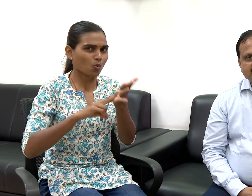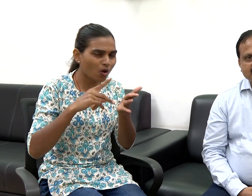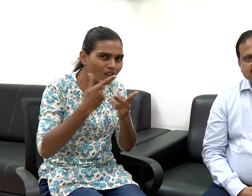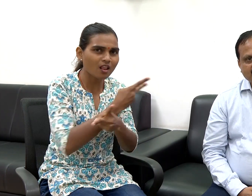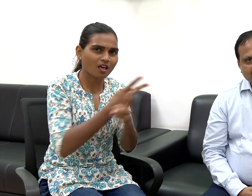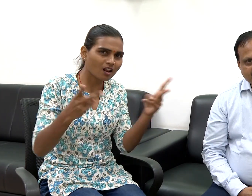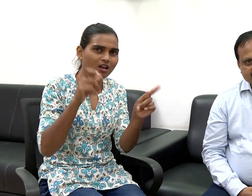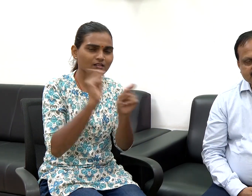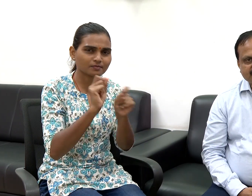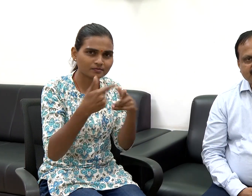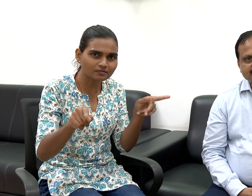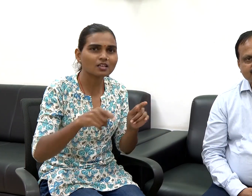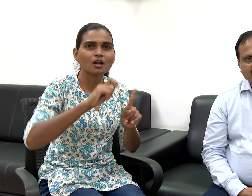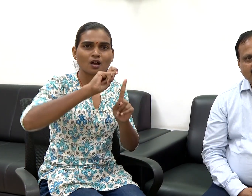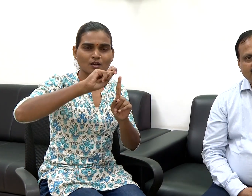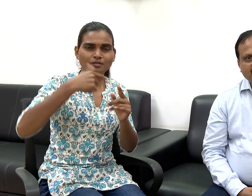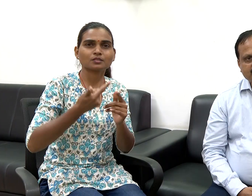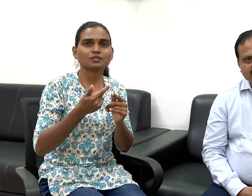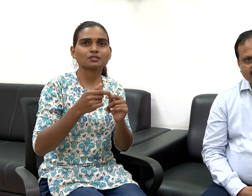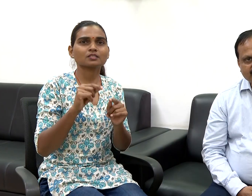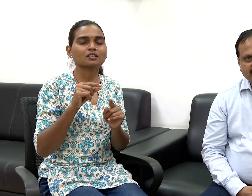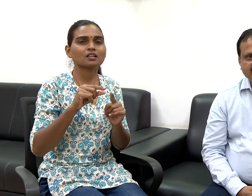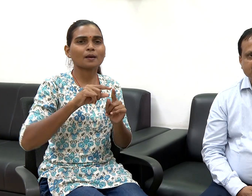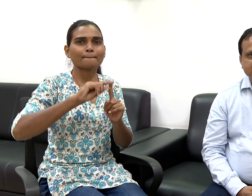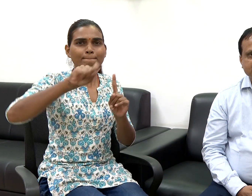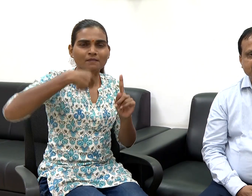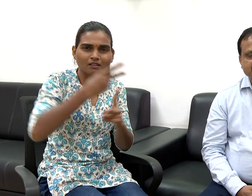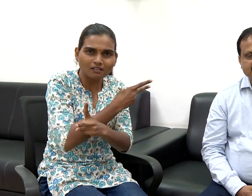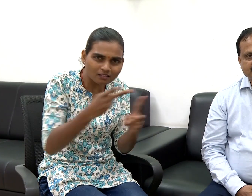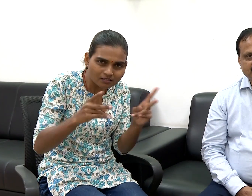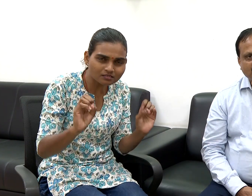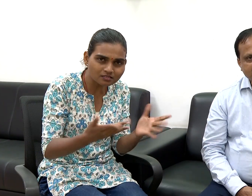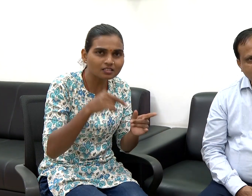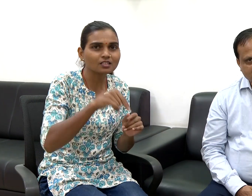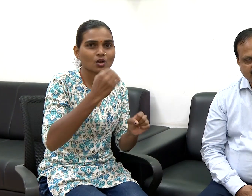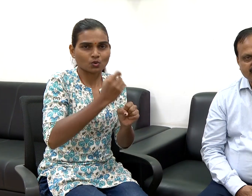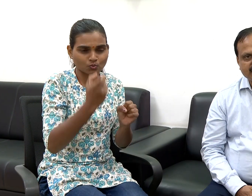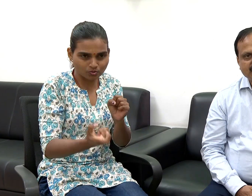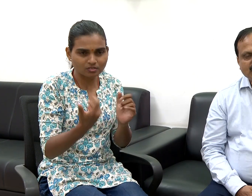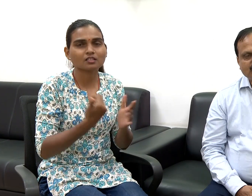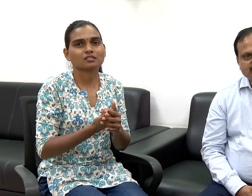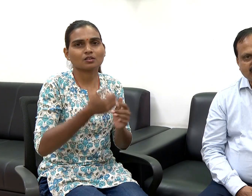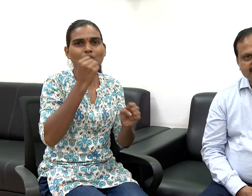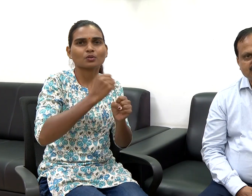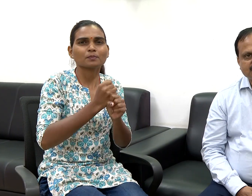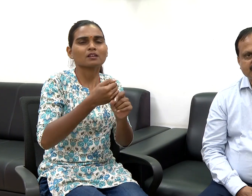उसमें उसका हमने प्रेजेंटेशन रखवाया। हमारी गुजरात सरकार की दिव्यांगों से संबंधित बहुत सारी योजनाएं हैं, उनका हमने उनको परिचय